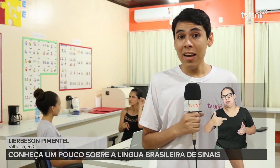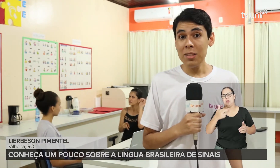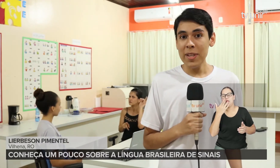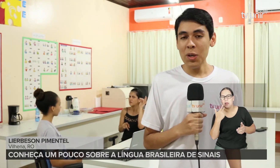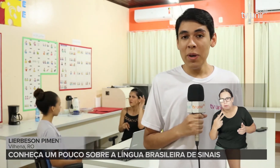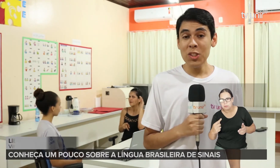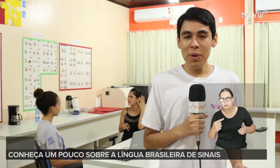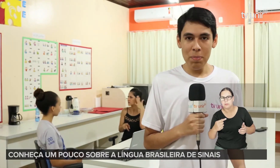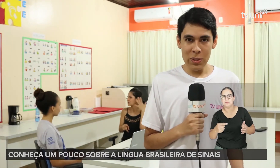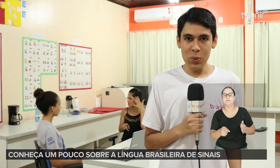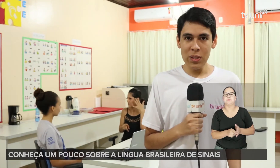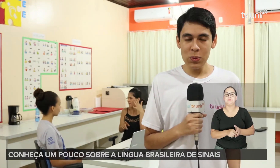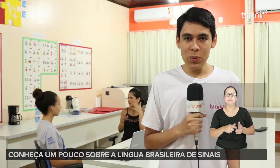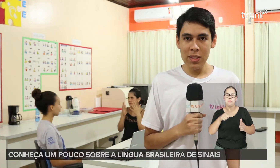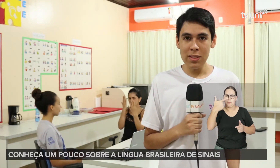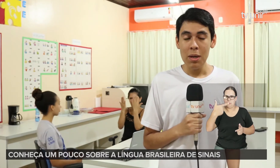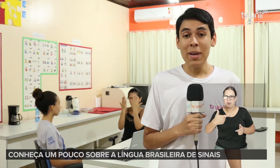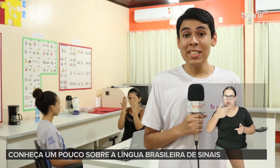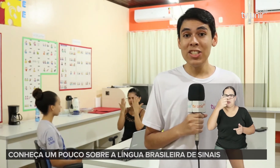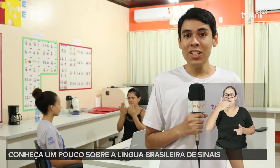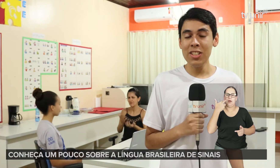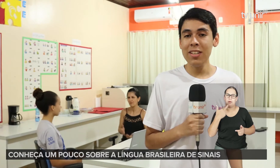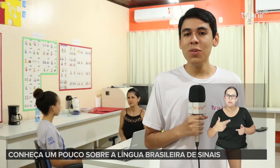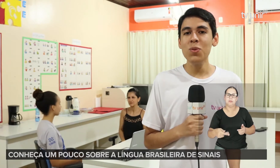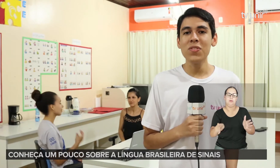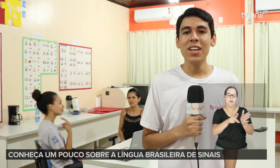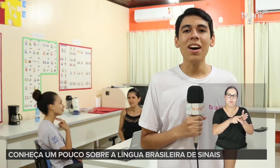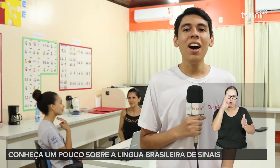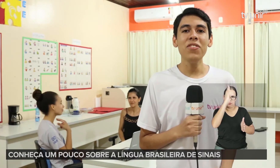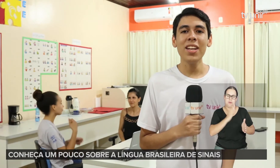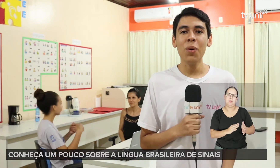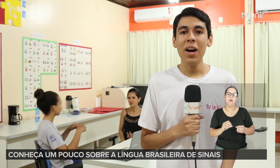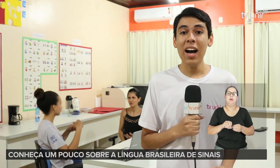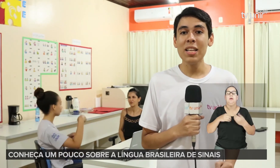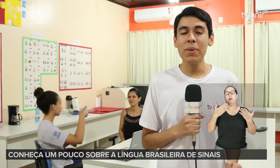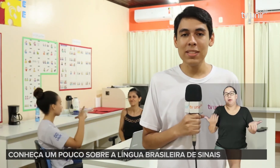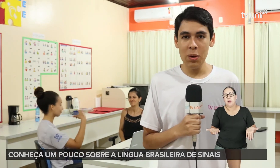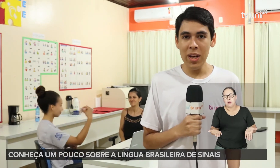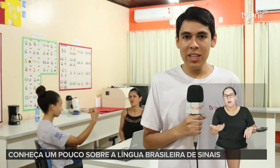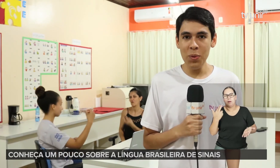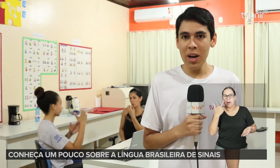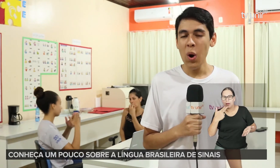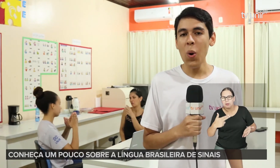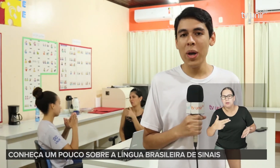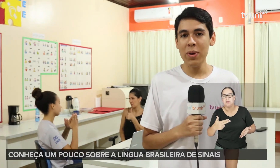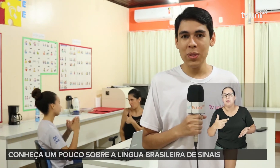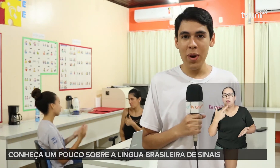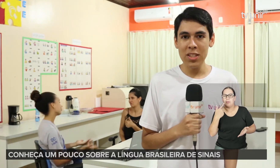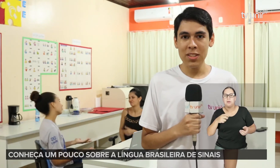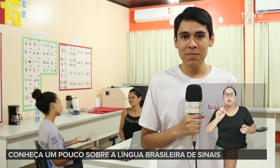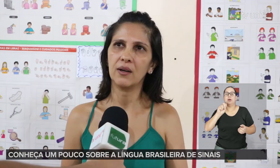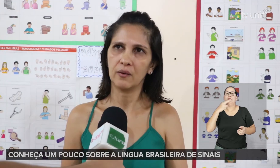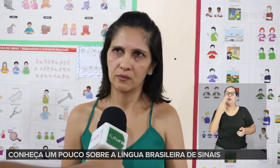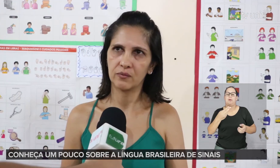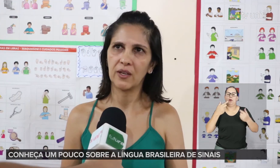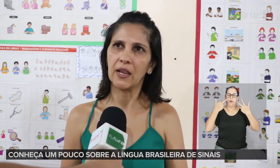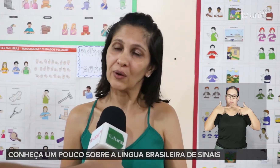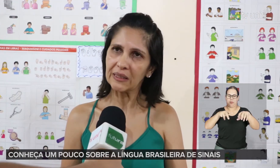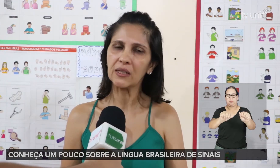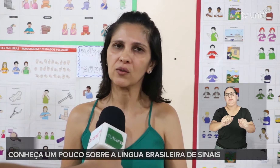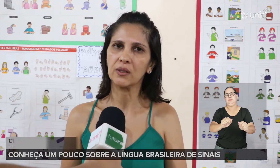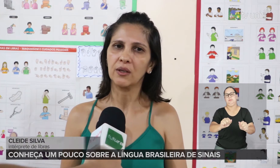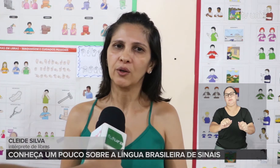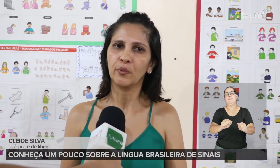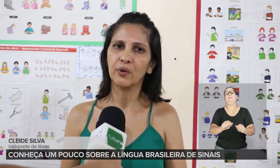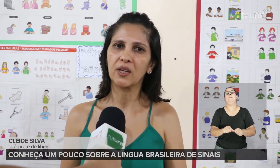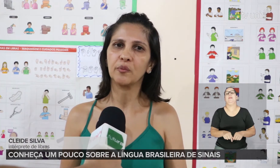sinais. Ela é especialmente para pessoas surdas, mas tem gente que tem dúvida. Afinal, a Libras é uma língua ou é uma linguagem? Ela é